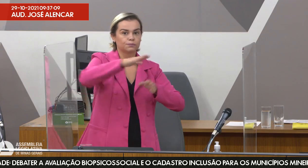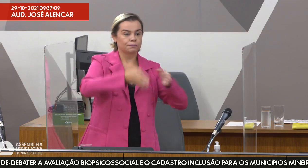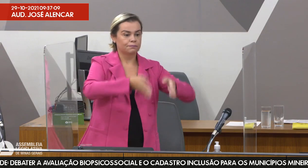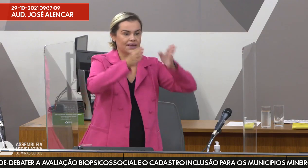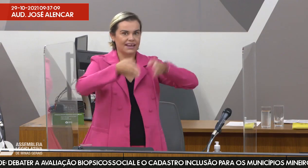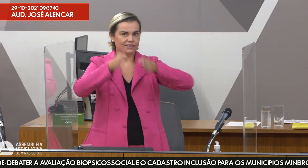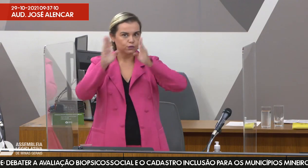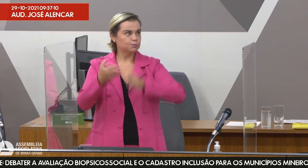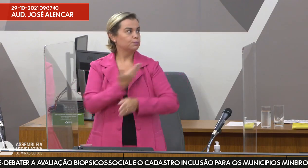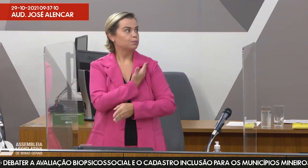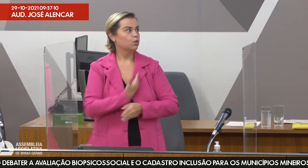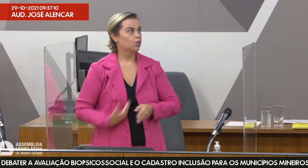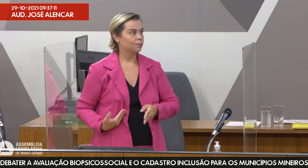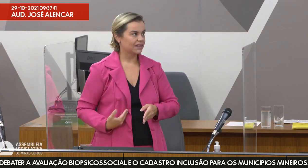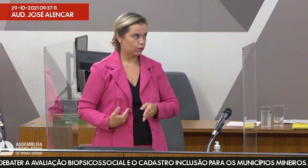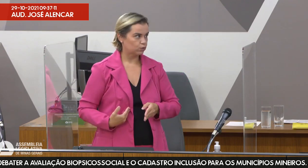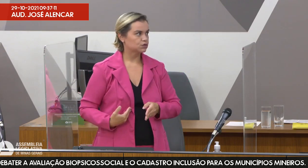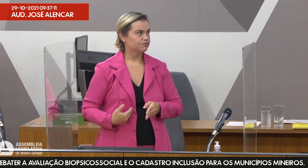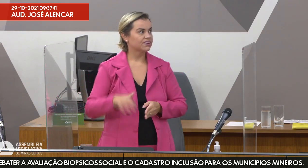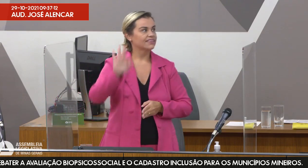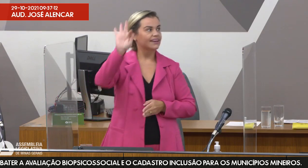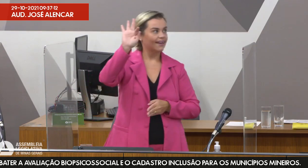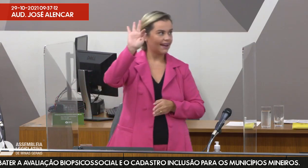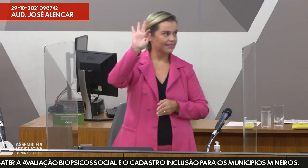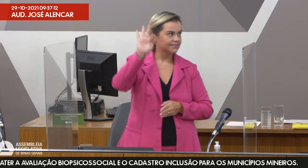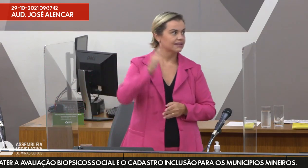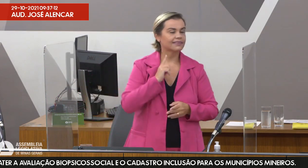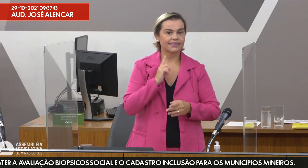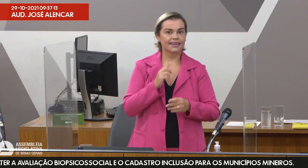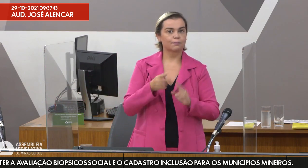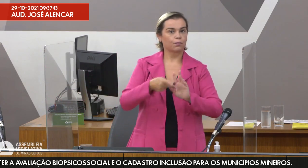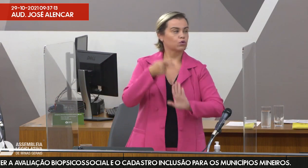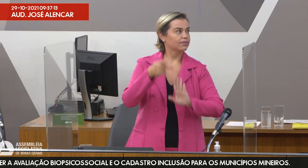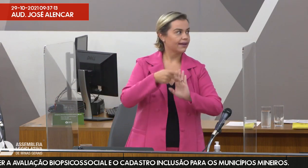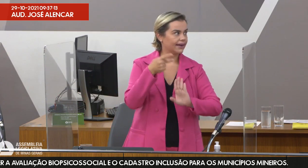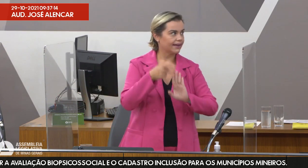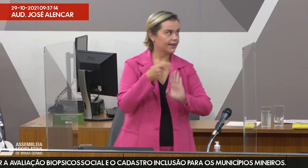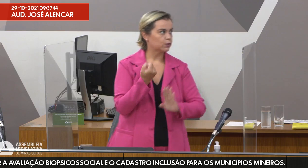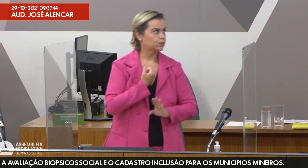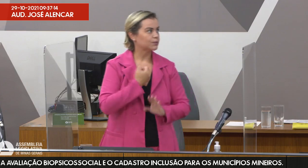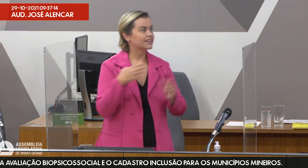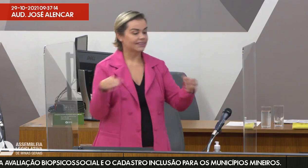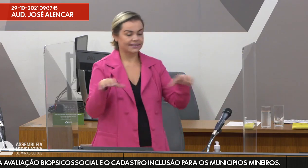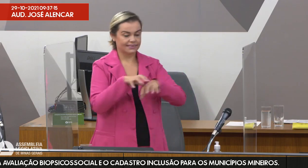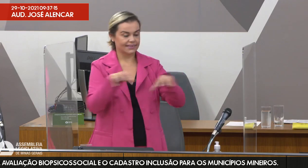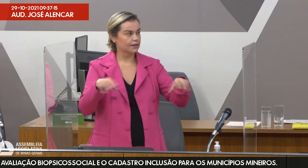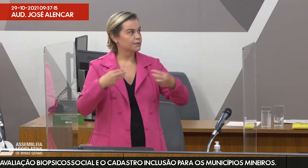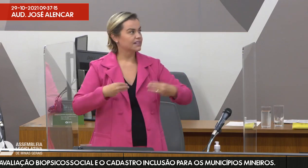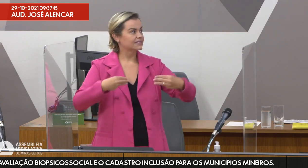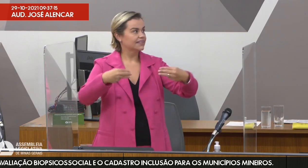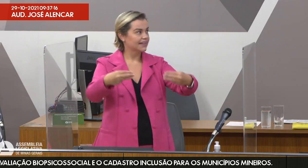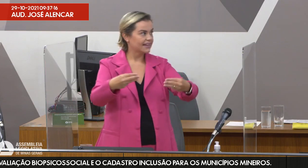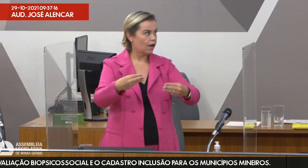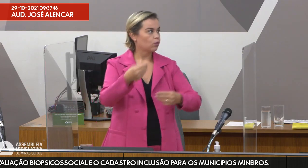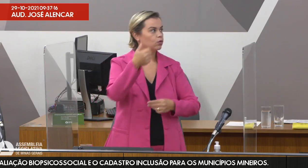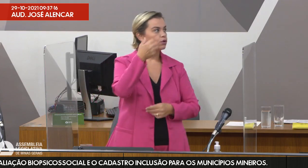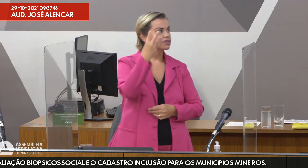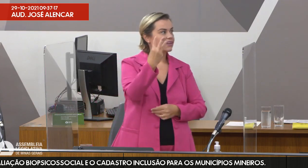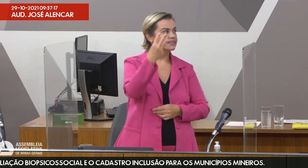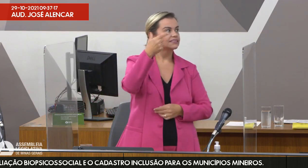Nós realizamos os procedimentos de adaptação de acessibilidade nos prédios públicos federais pela